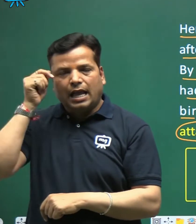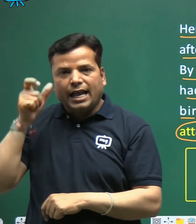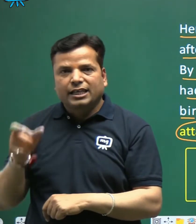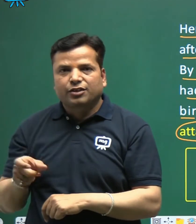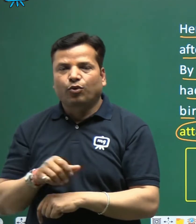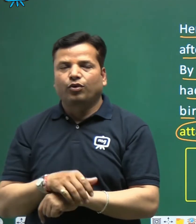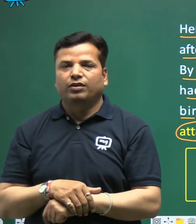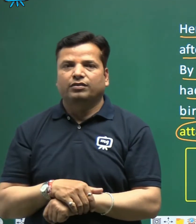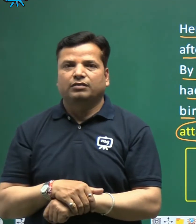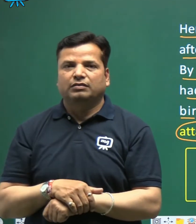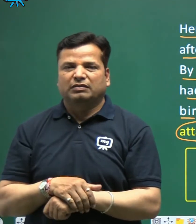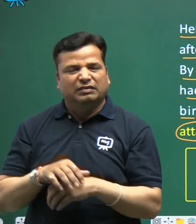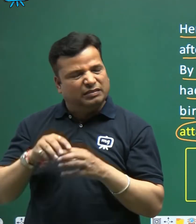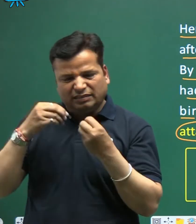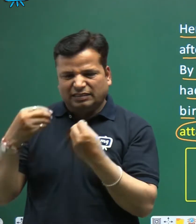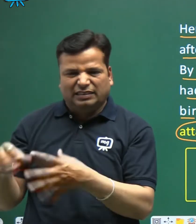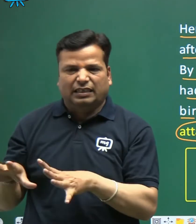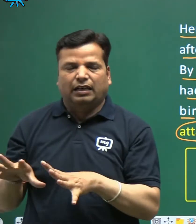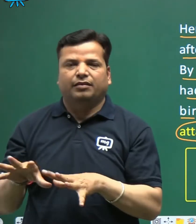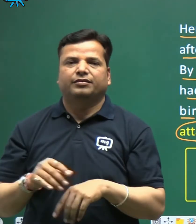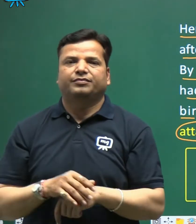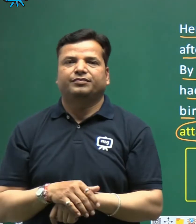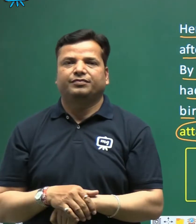spoil, खराब होना,